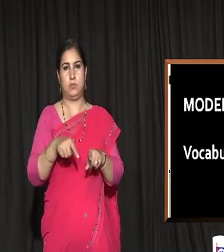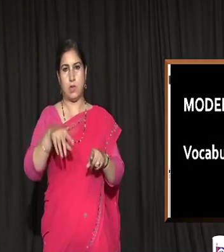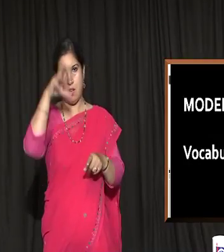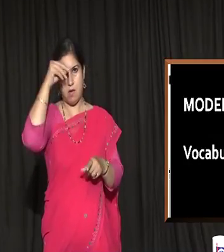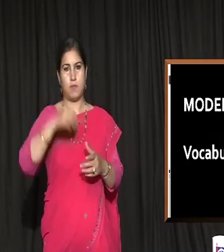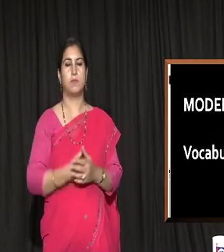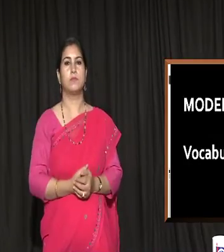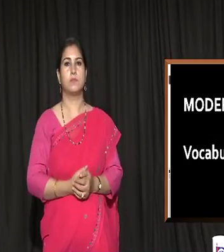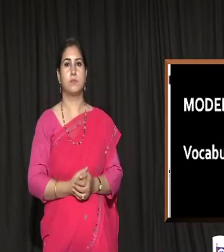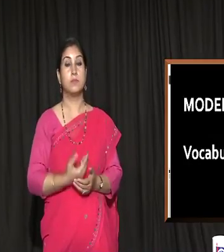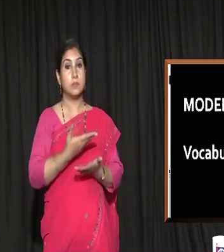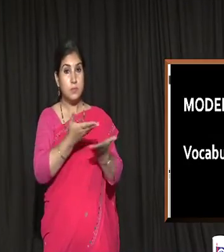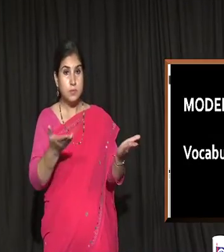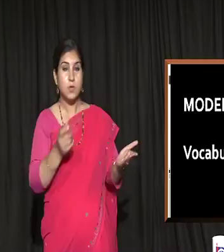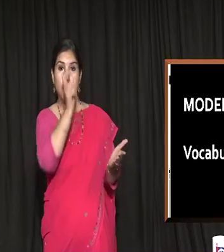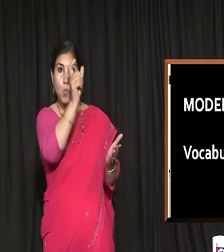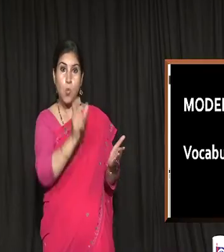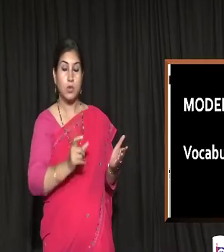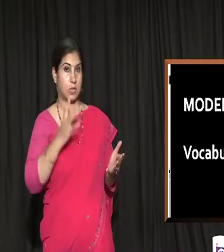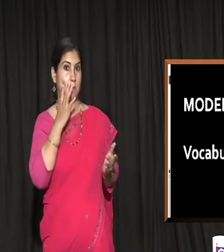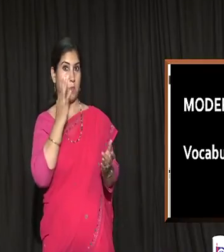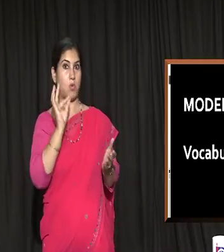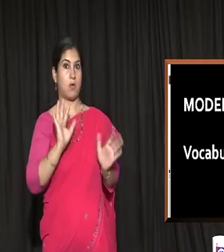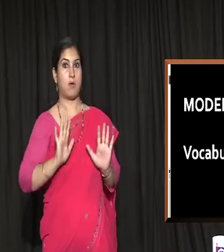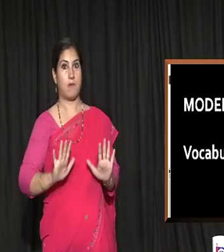These are all important words: